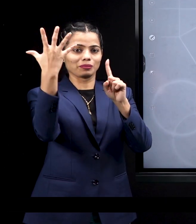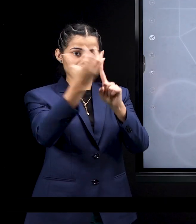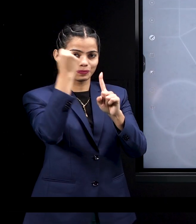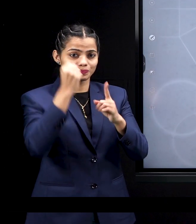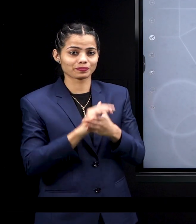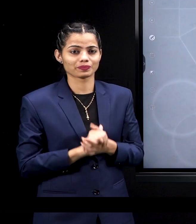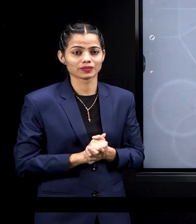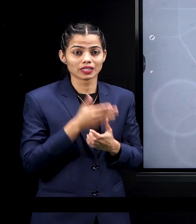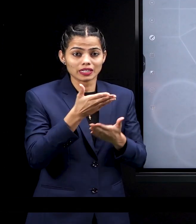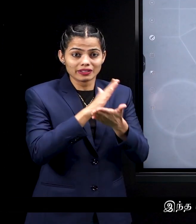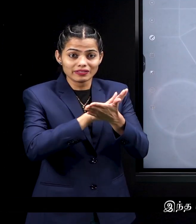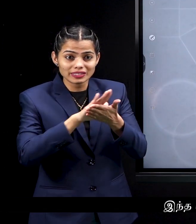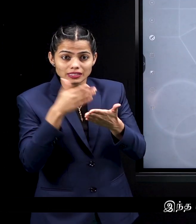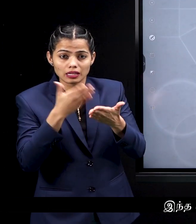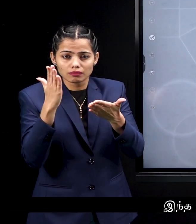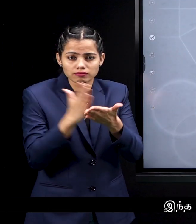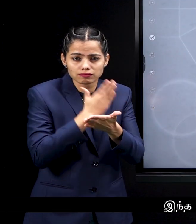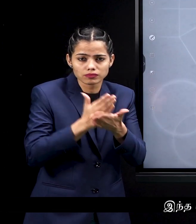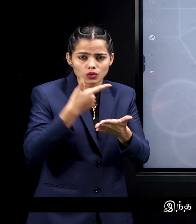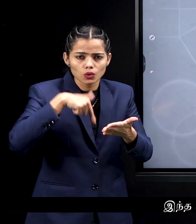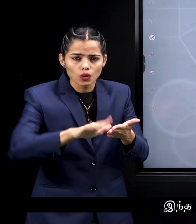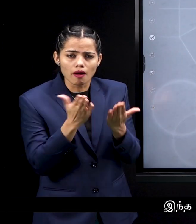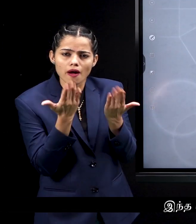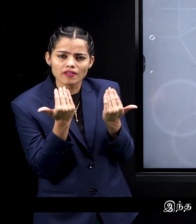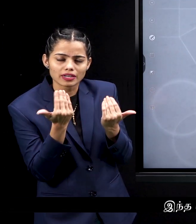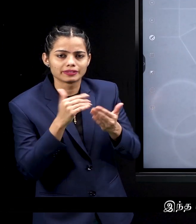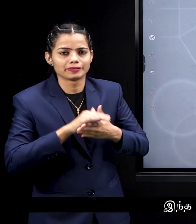கற்றுக்கொள்வீர்கள். இந்த பாடத்தின் முடிவில் நம்மால் முடியும்.